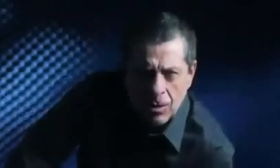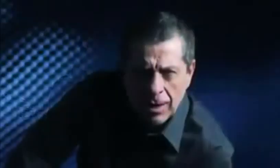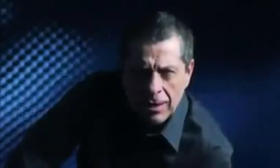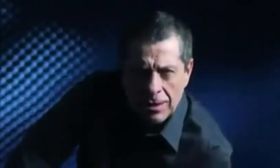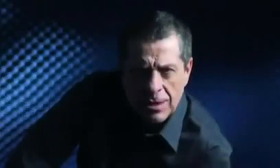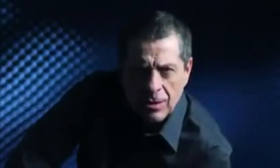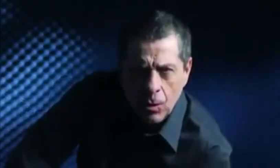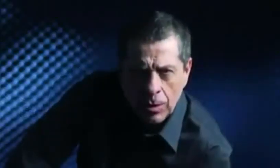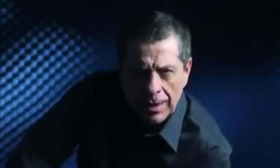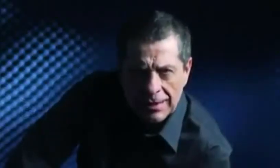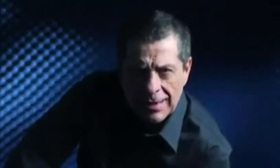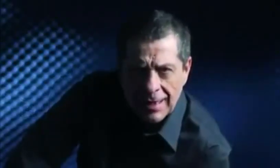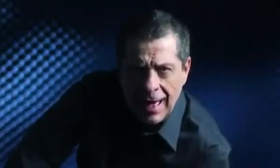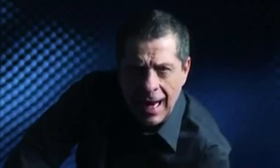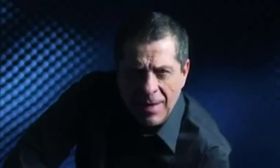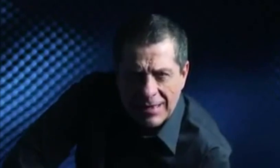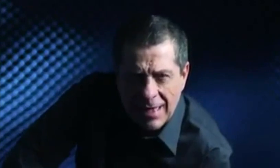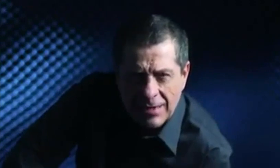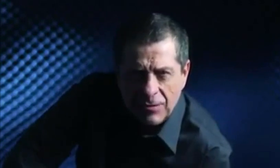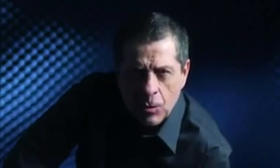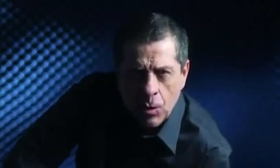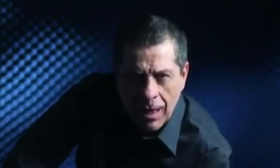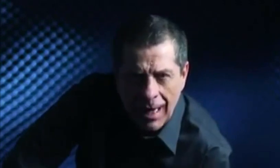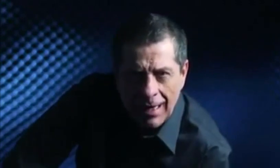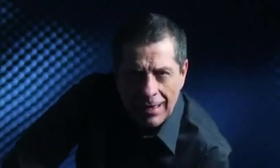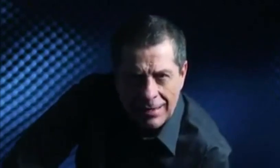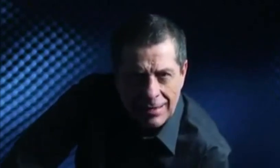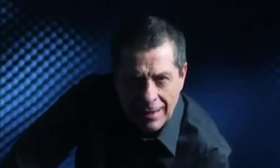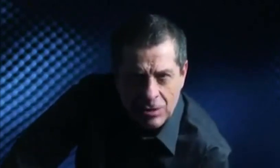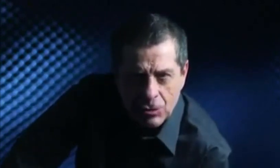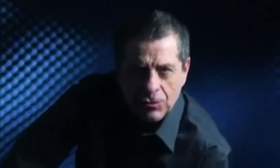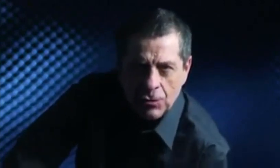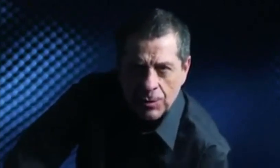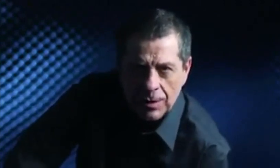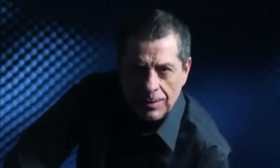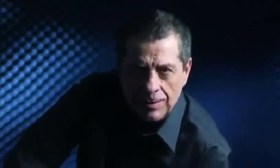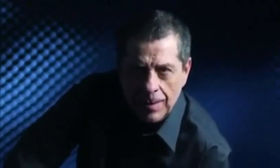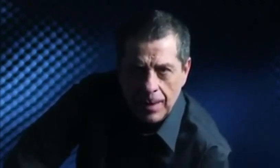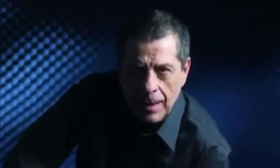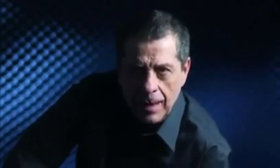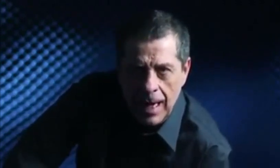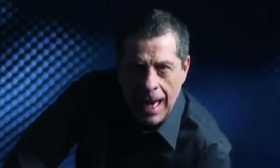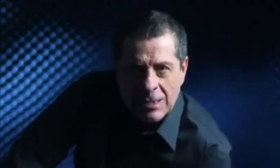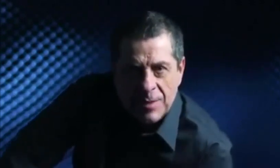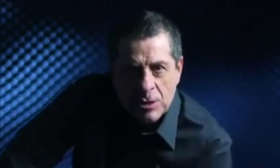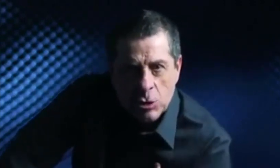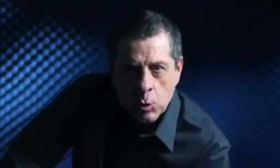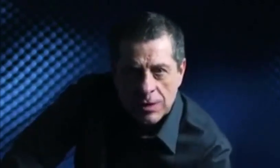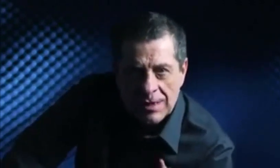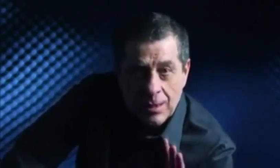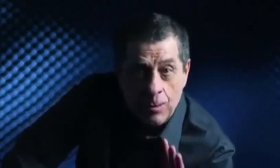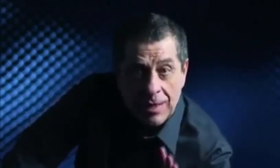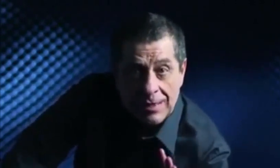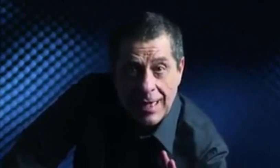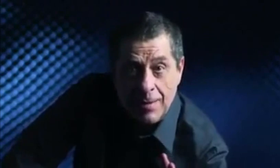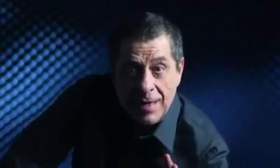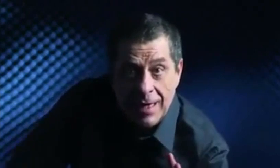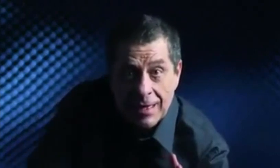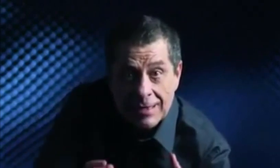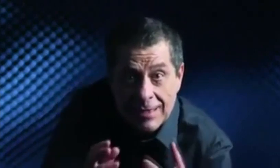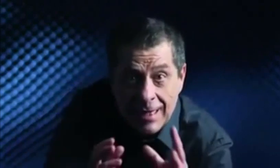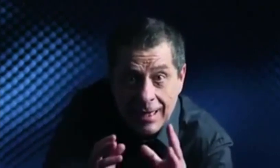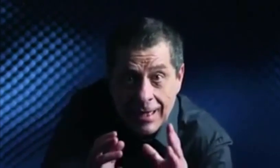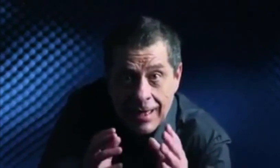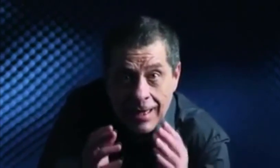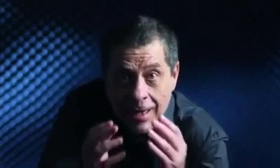Independente de qualquer religião ou crença, a mensagem ficou clara nesse trecho do filme. As pessoas não percebem